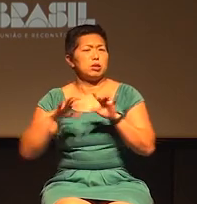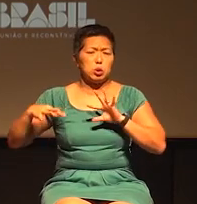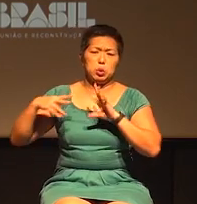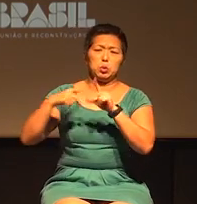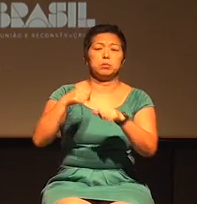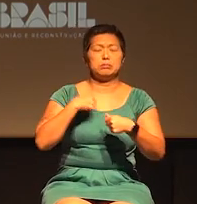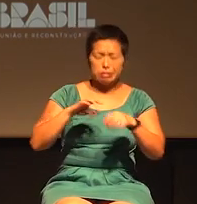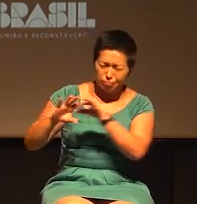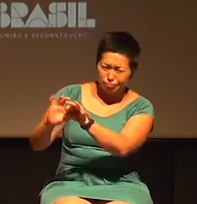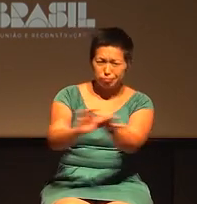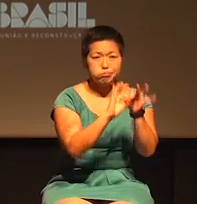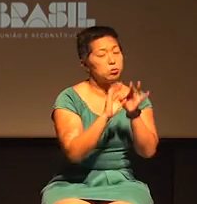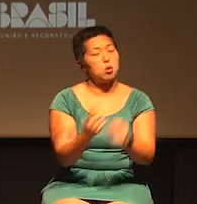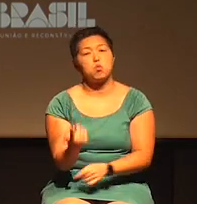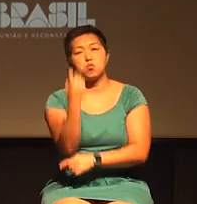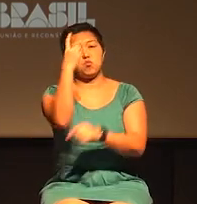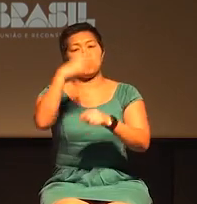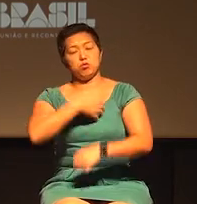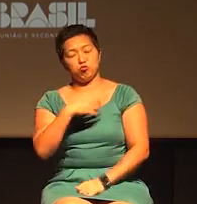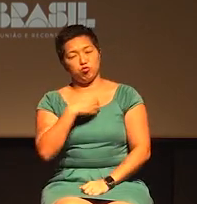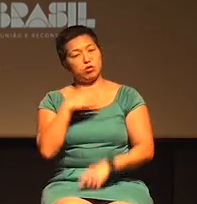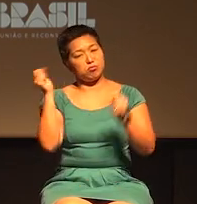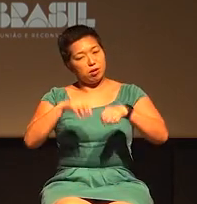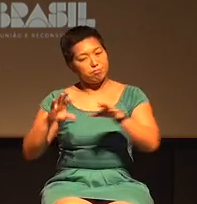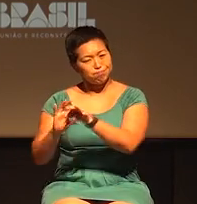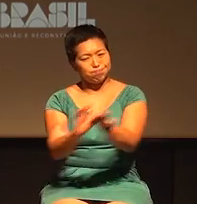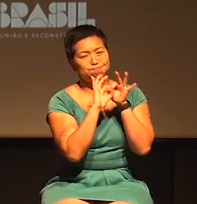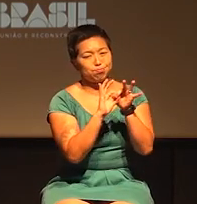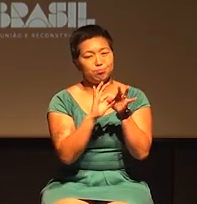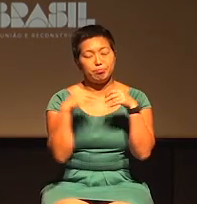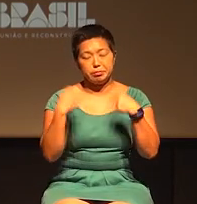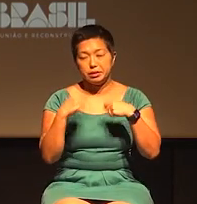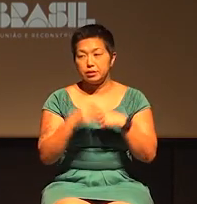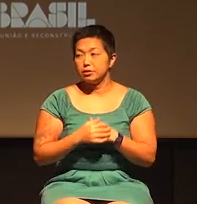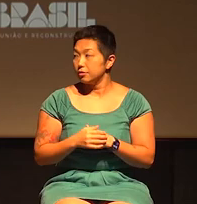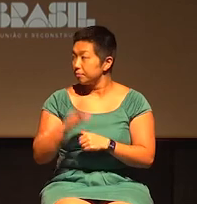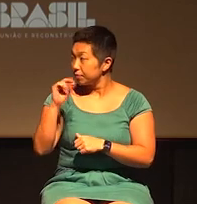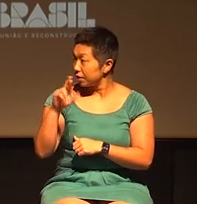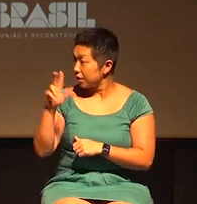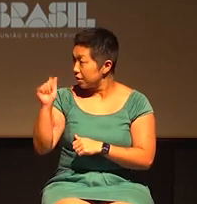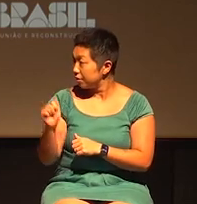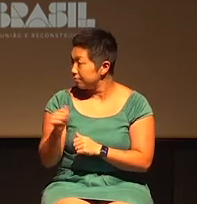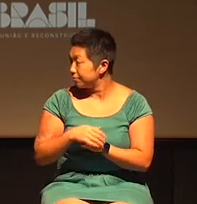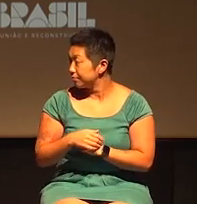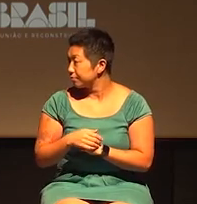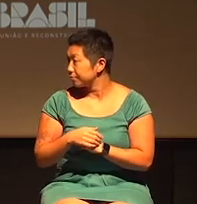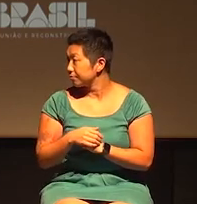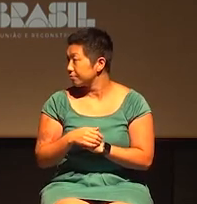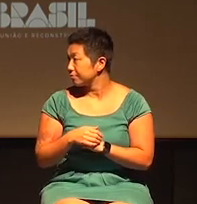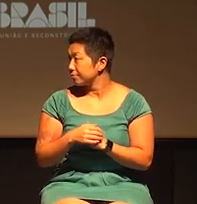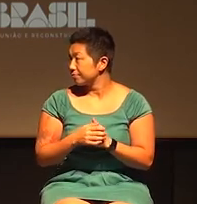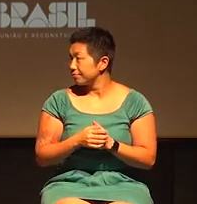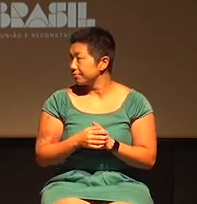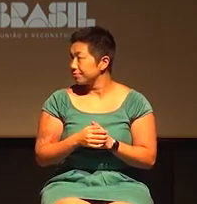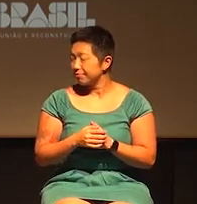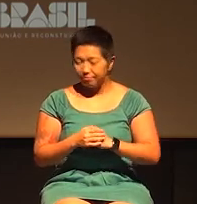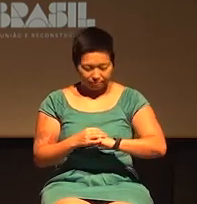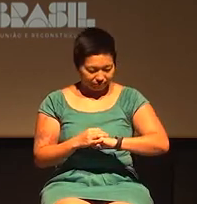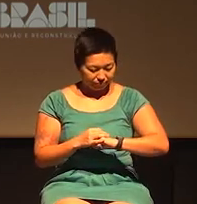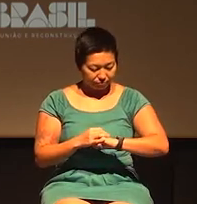é o único jeito é a única forma é é União aí calinha a pergunta